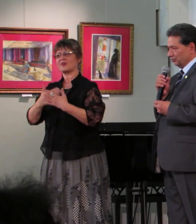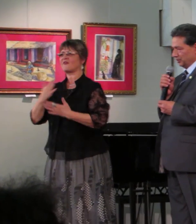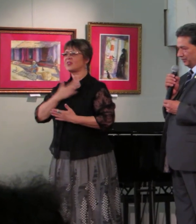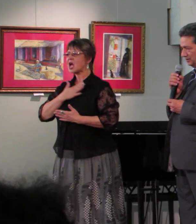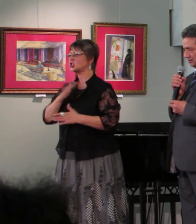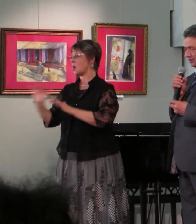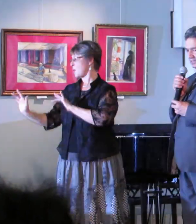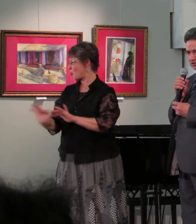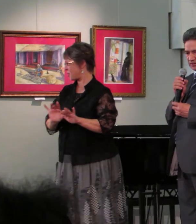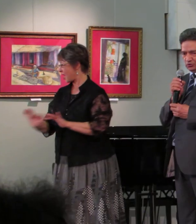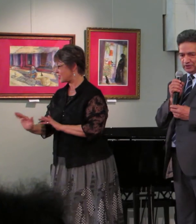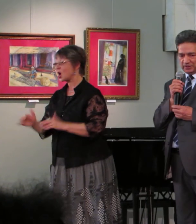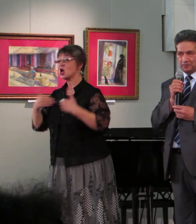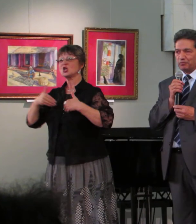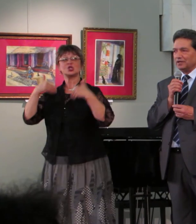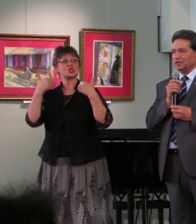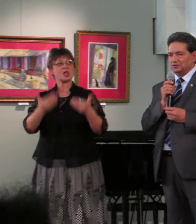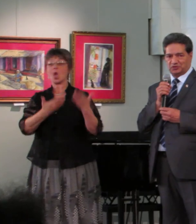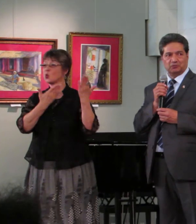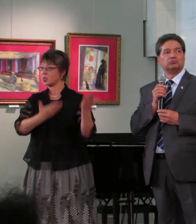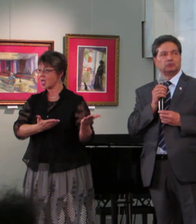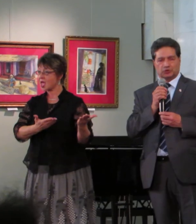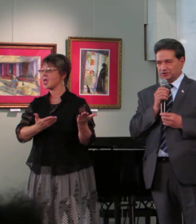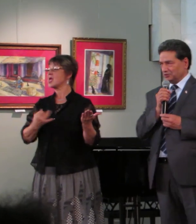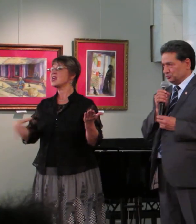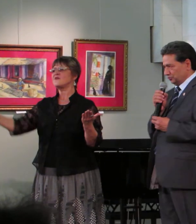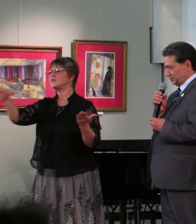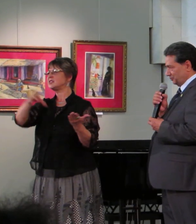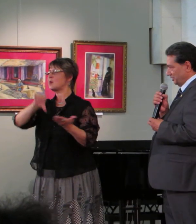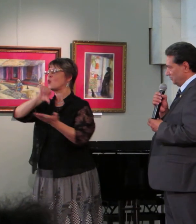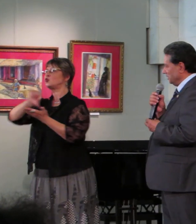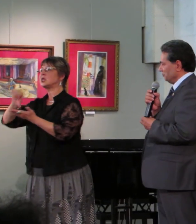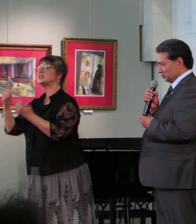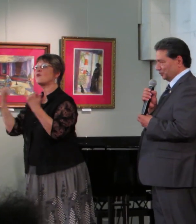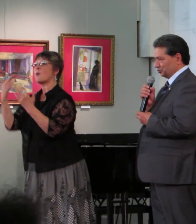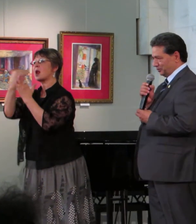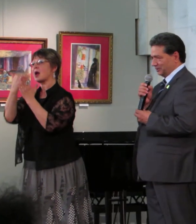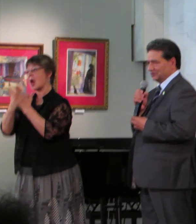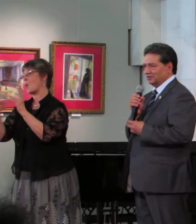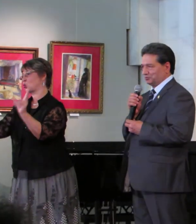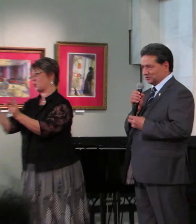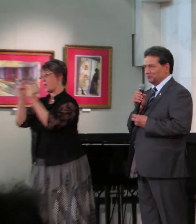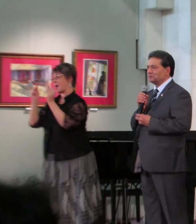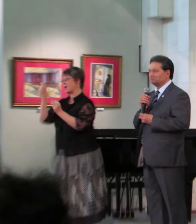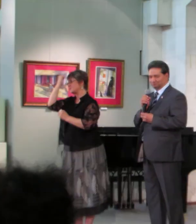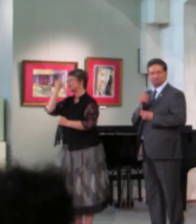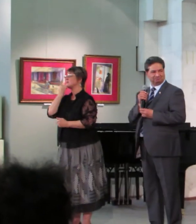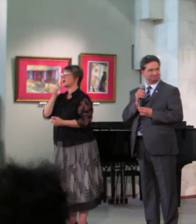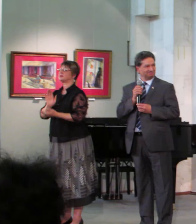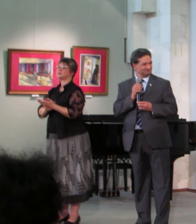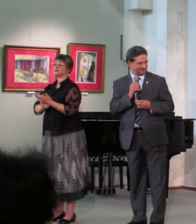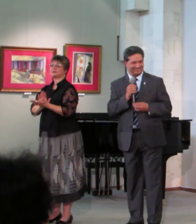наших мероприятиях. Я желаю ей и всем участникам сегодняшней программы большого успеха. Спасибо.